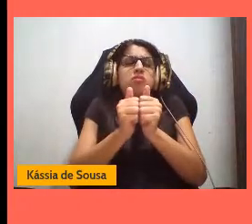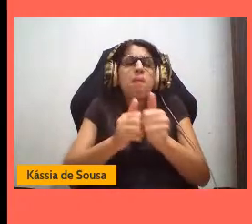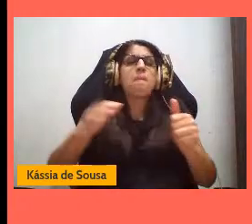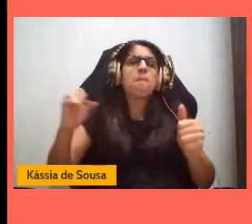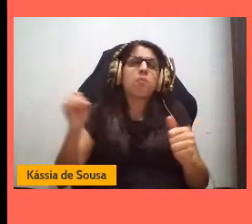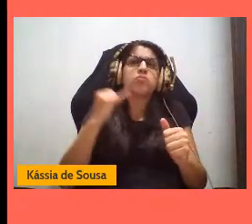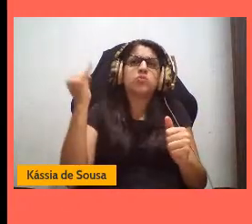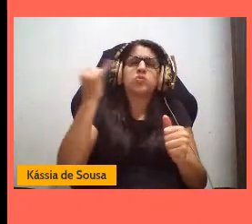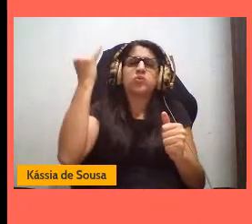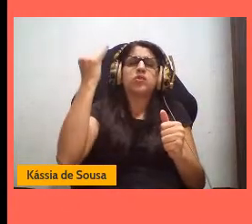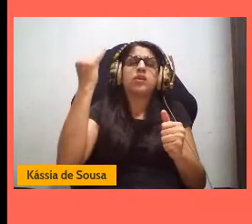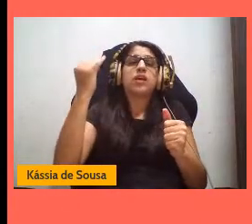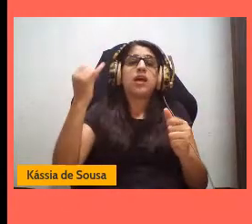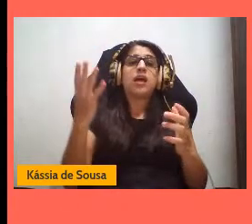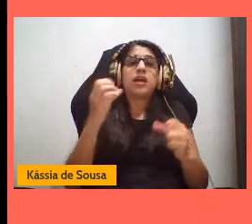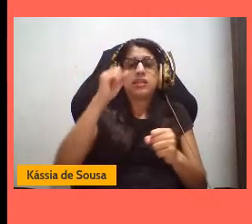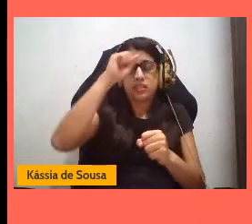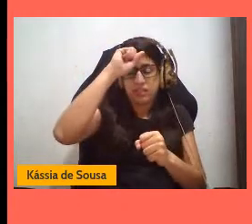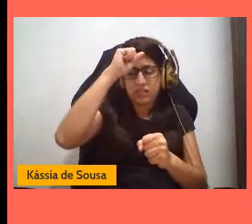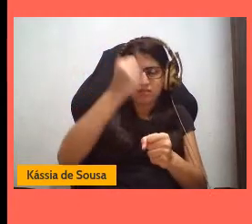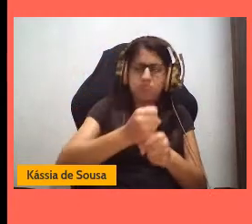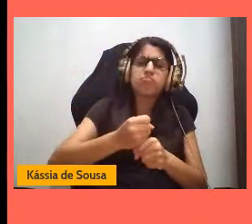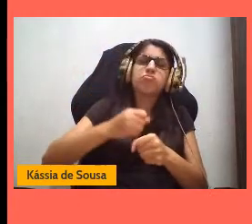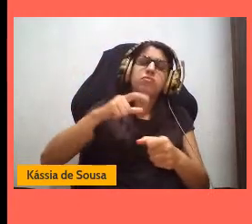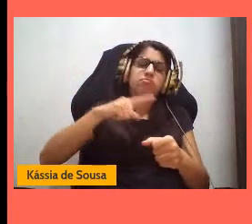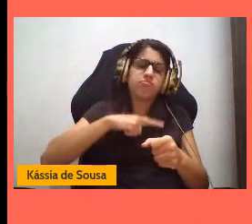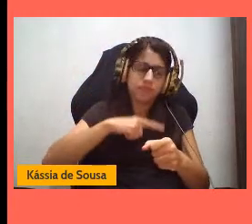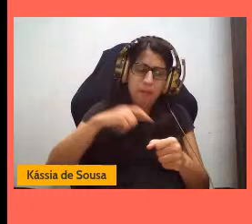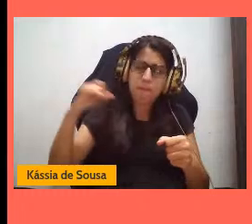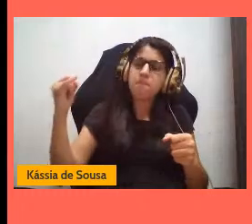direção atual tem sido importante para a gente também.